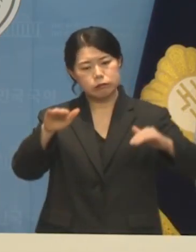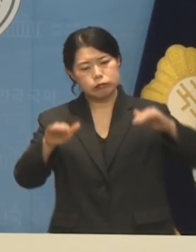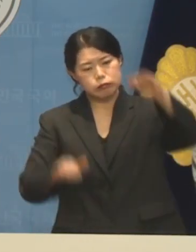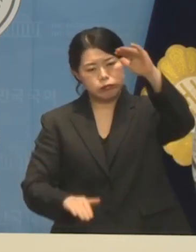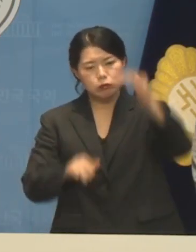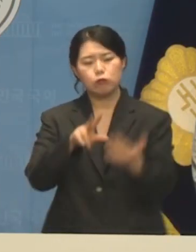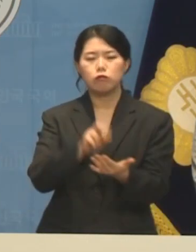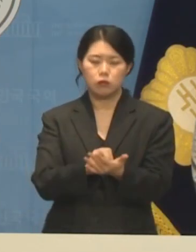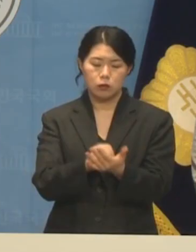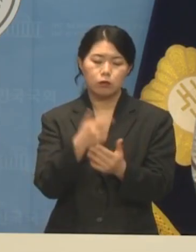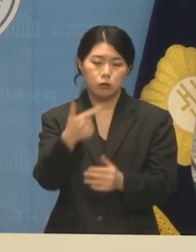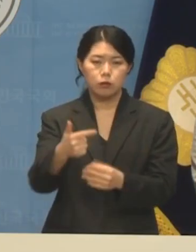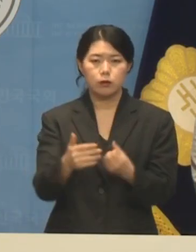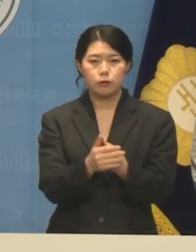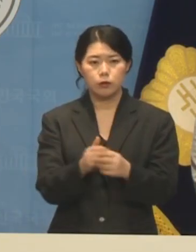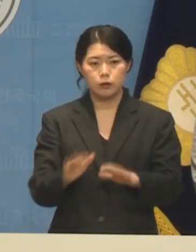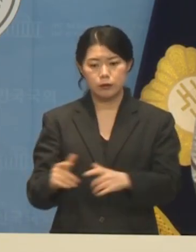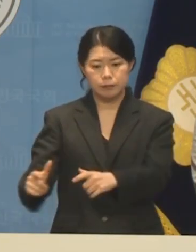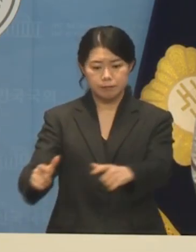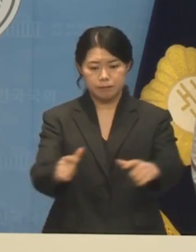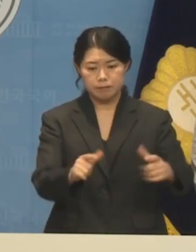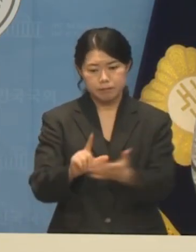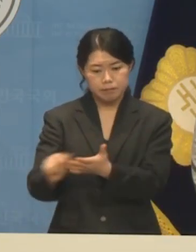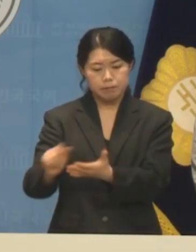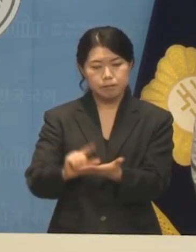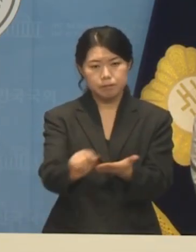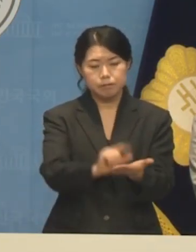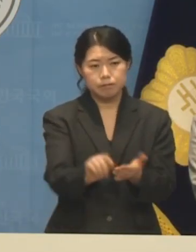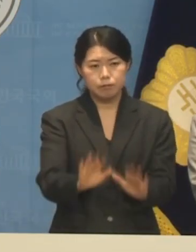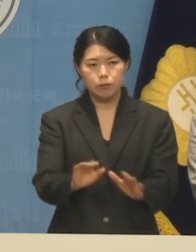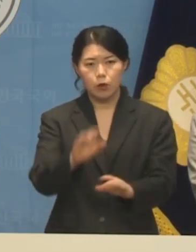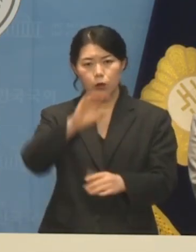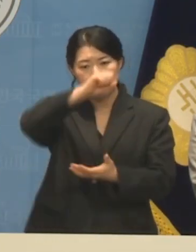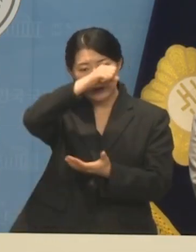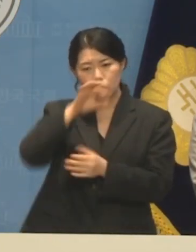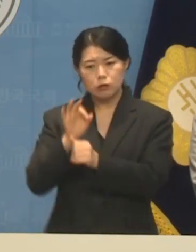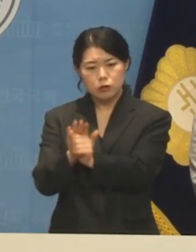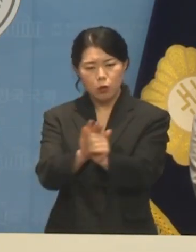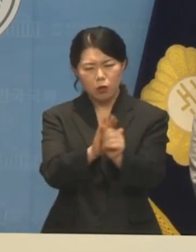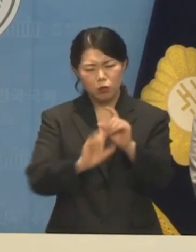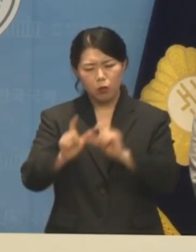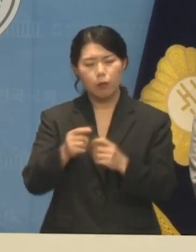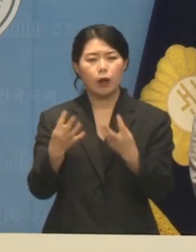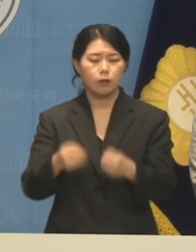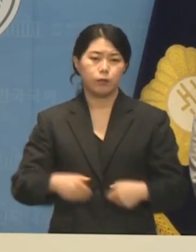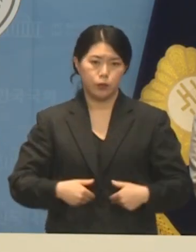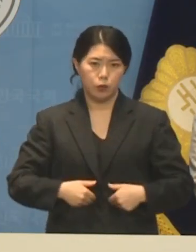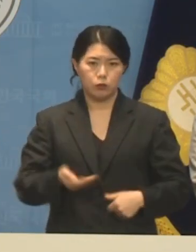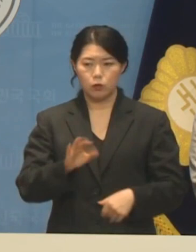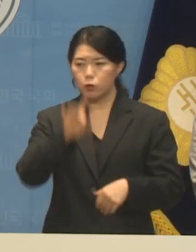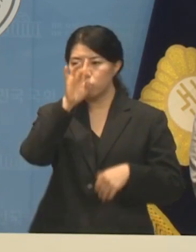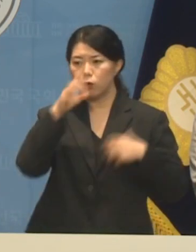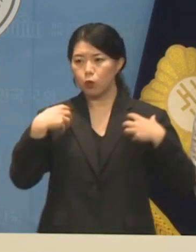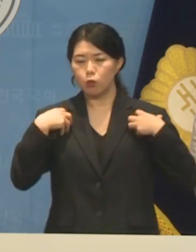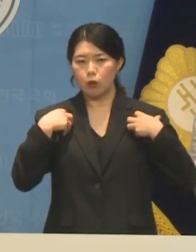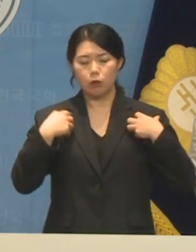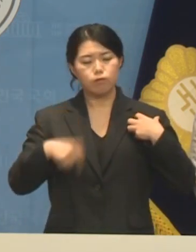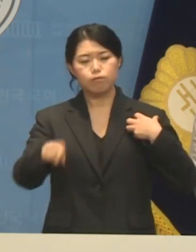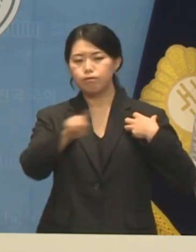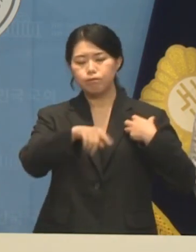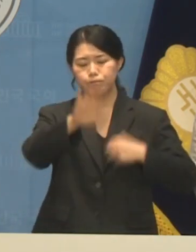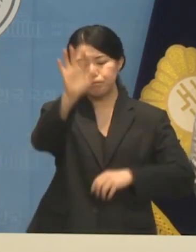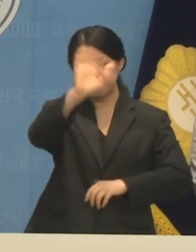등장하고 있습니다. 그래서 지자체에 더 많은 재정을 지원해야 되는데도 불구하고 오히려 중앙정부가 이것을